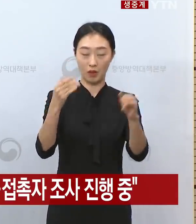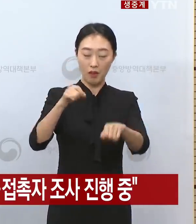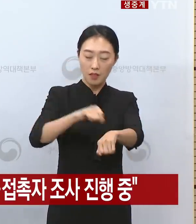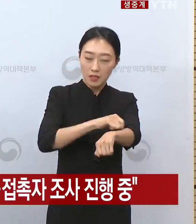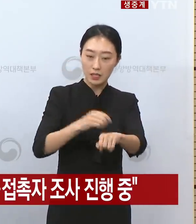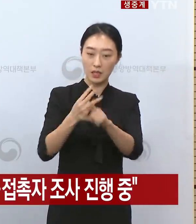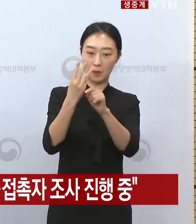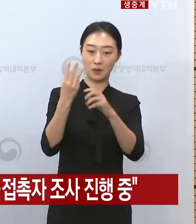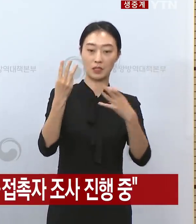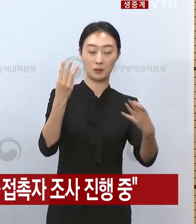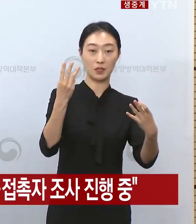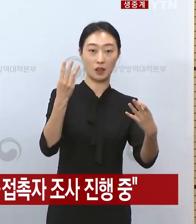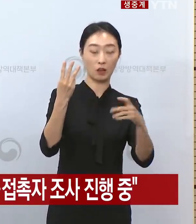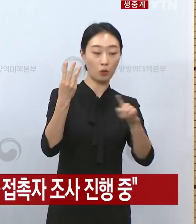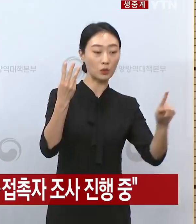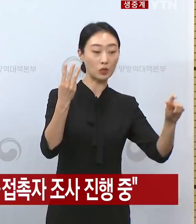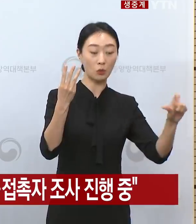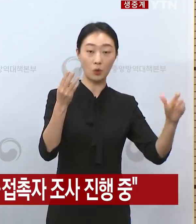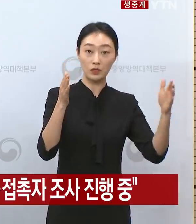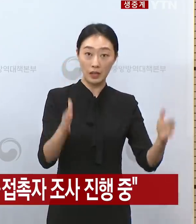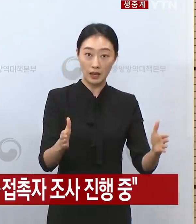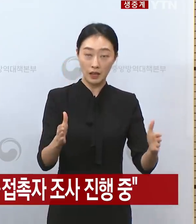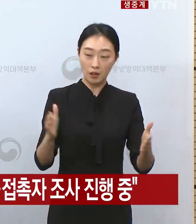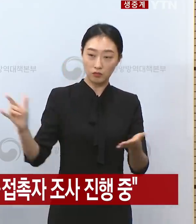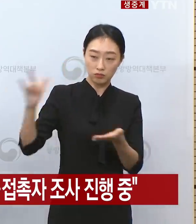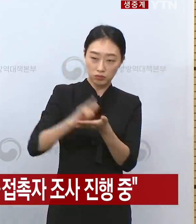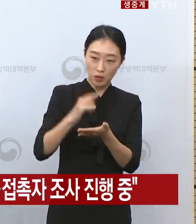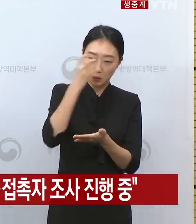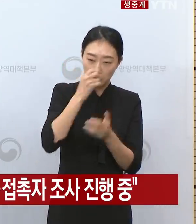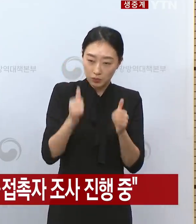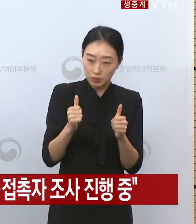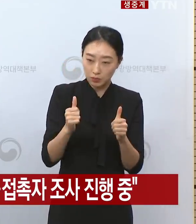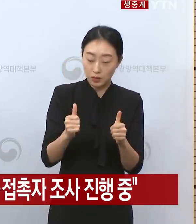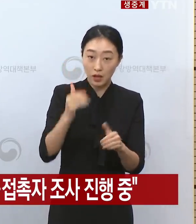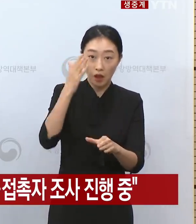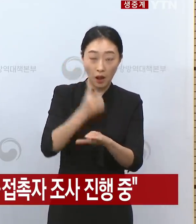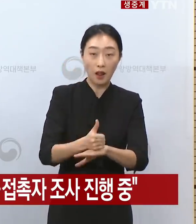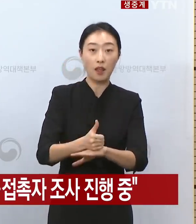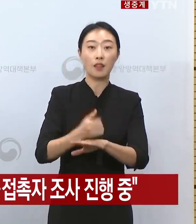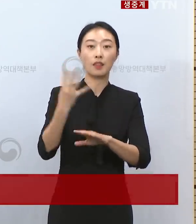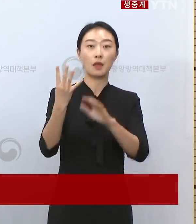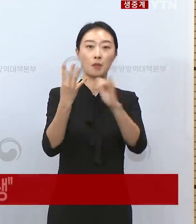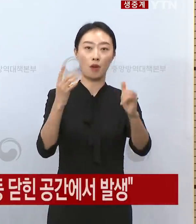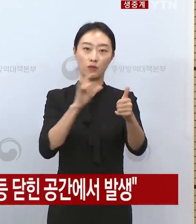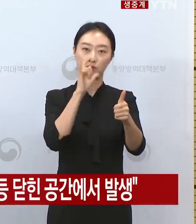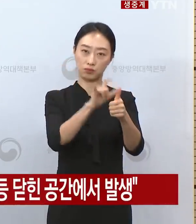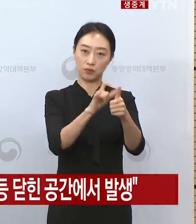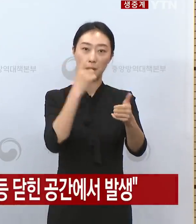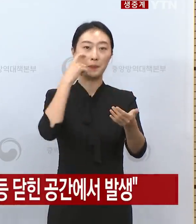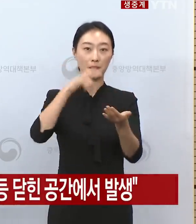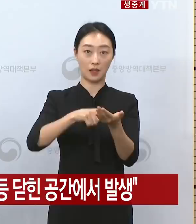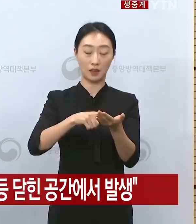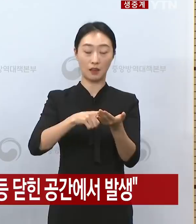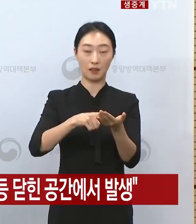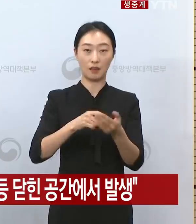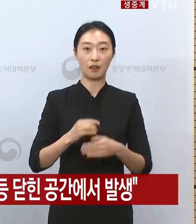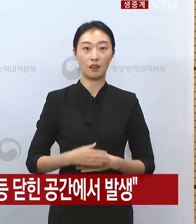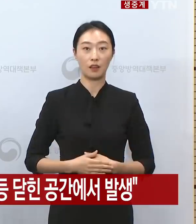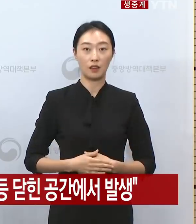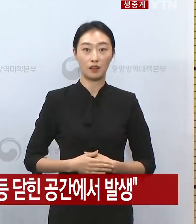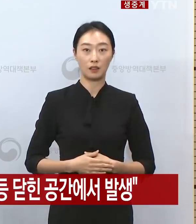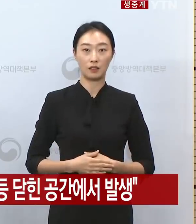3월 14일에서 15일 사이의 검역 과정에서 4명의 검사 양성자가 확인되었습니다. 이는